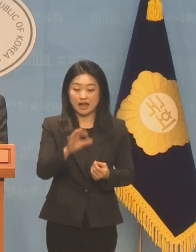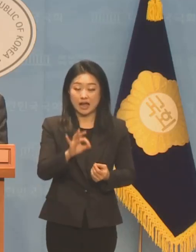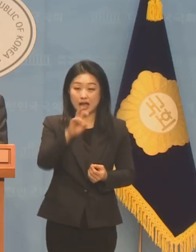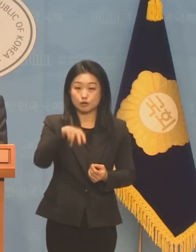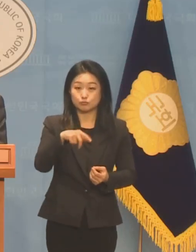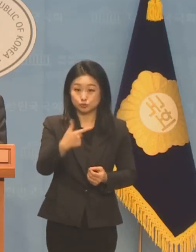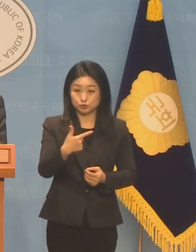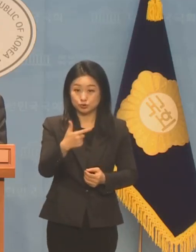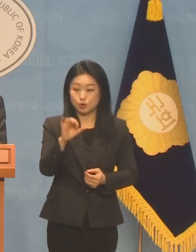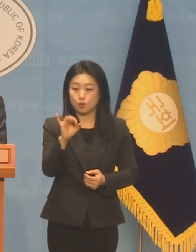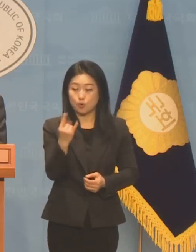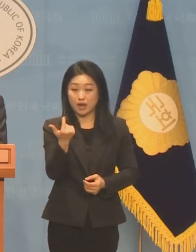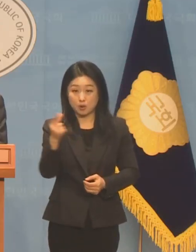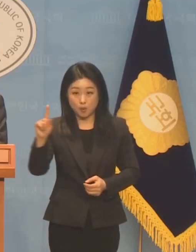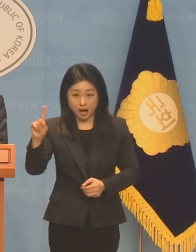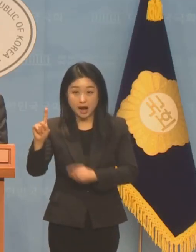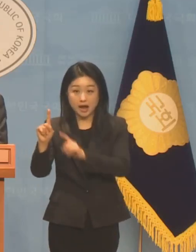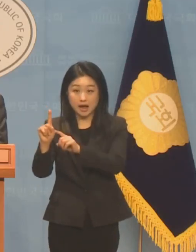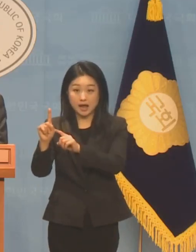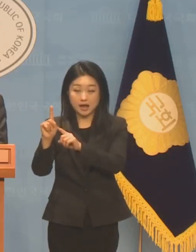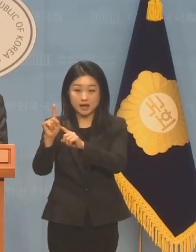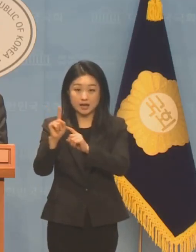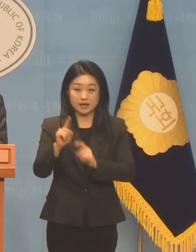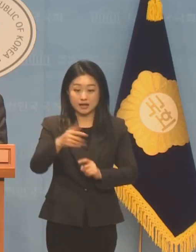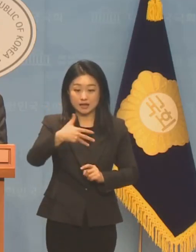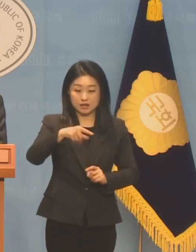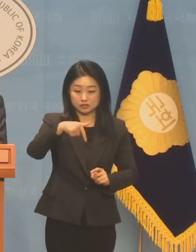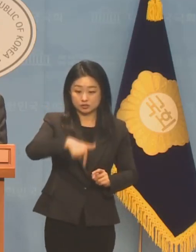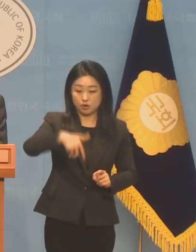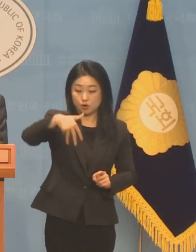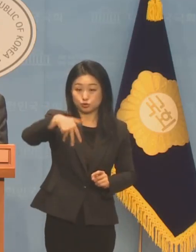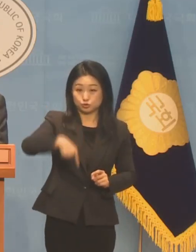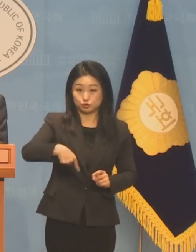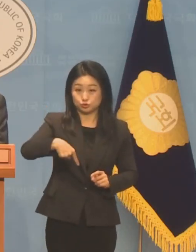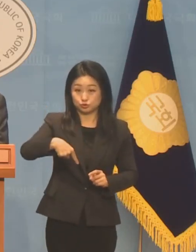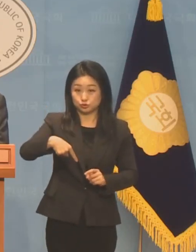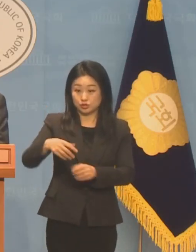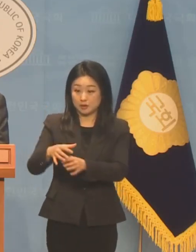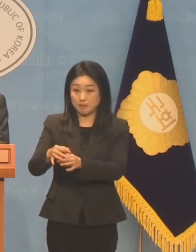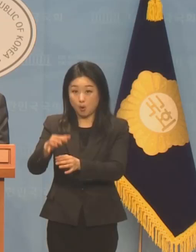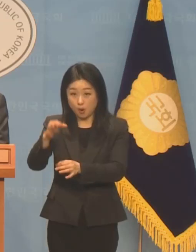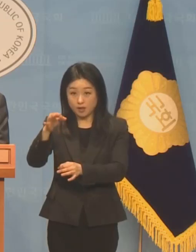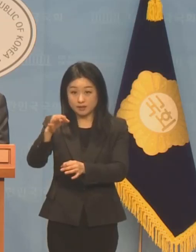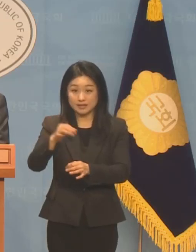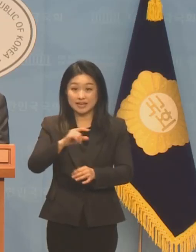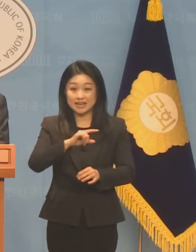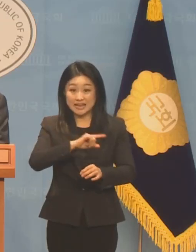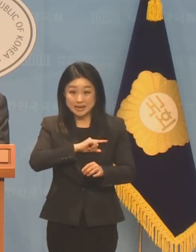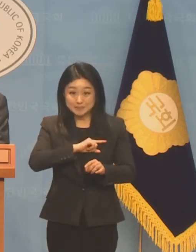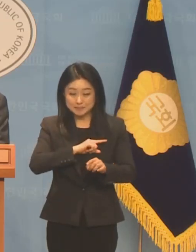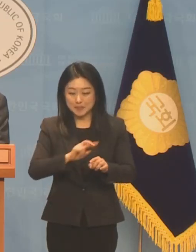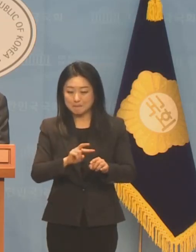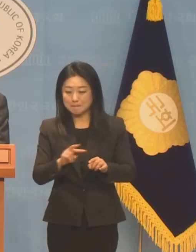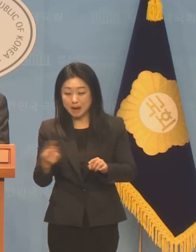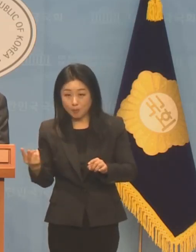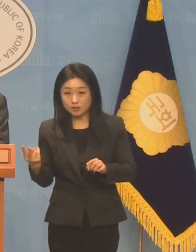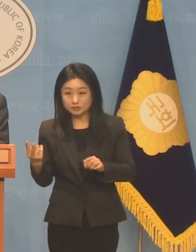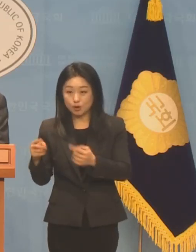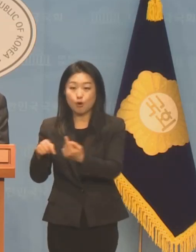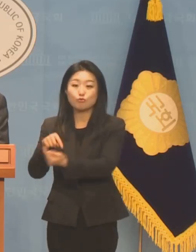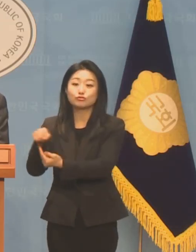학문외과로, 척추전문병원이 척추전문병원으로 이름을 바꿔서 운영되는 웃지 못할 일도 벌어지고